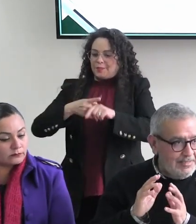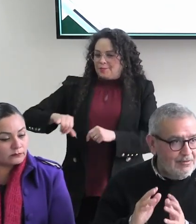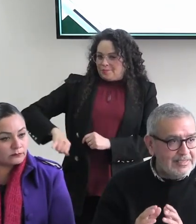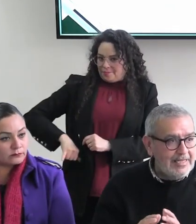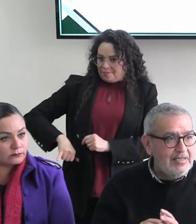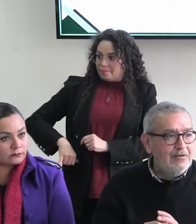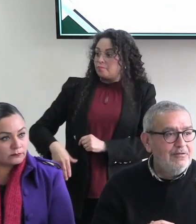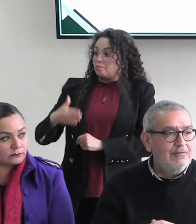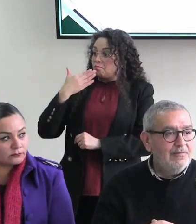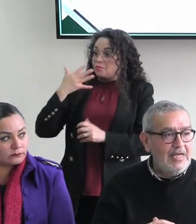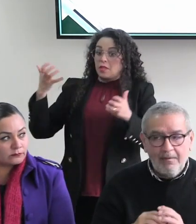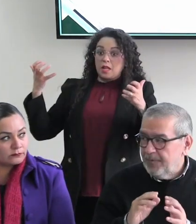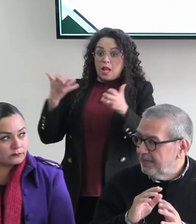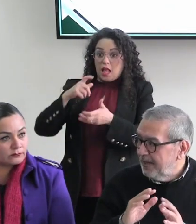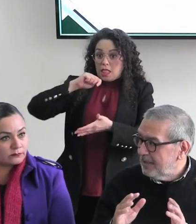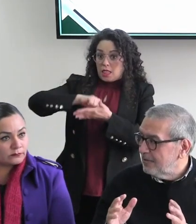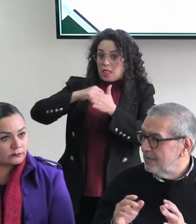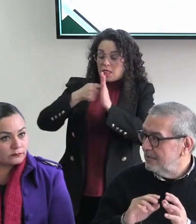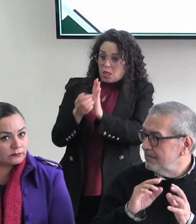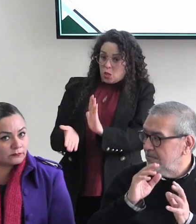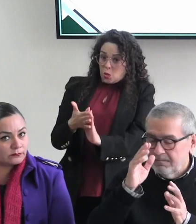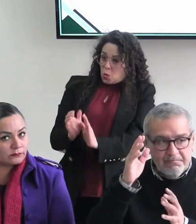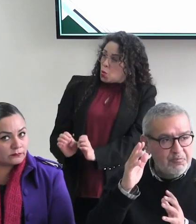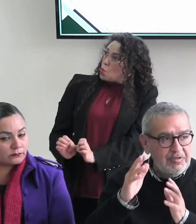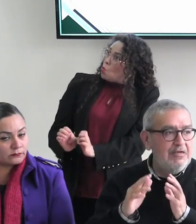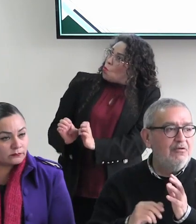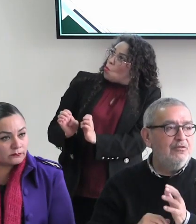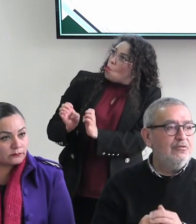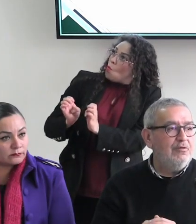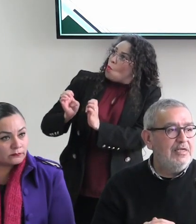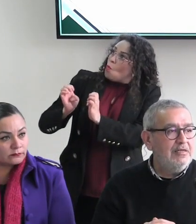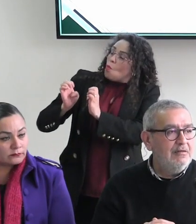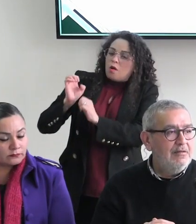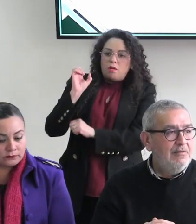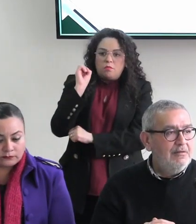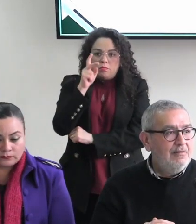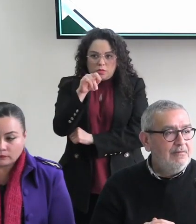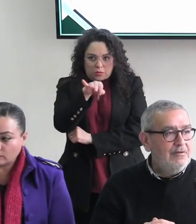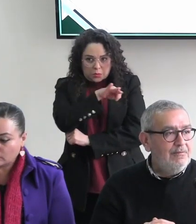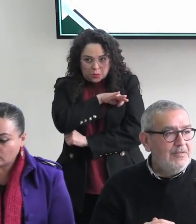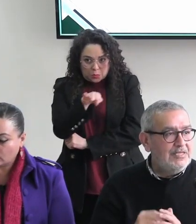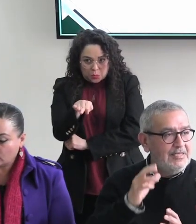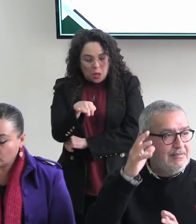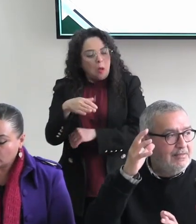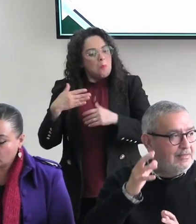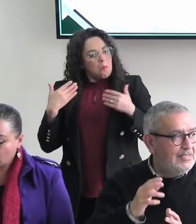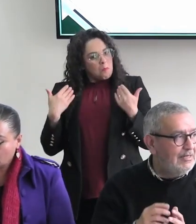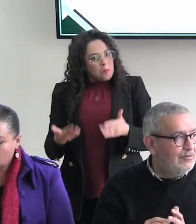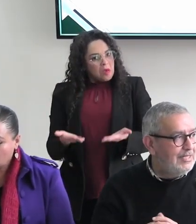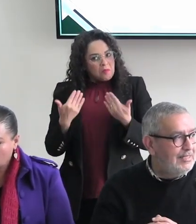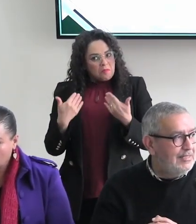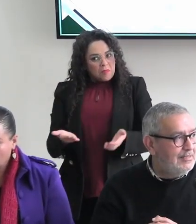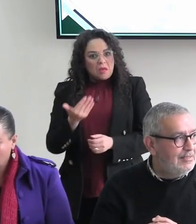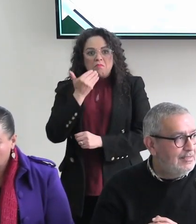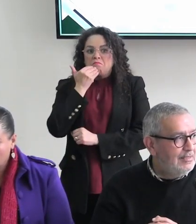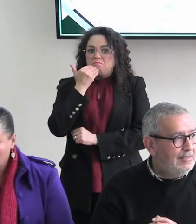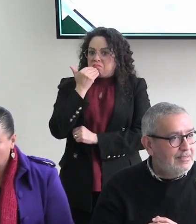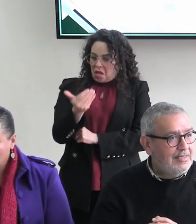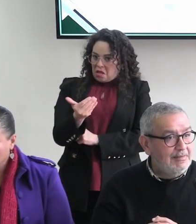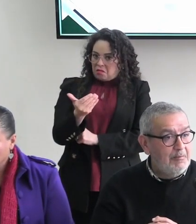hecha otra vez lo técnico, está perfecto. Pudieron construir, ¿no? Esa cosa